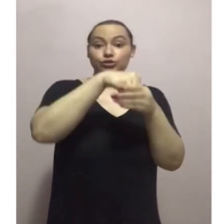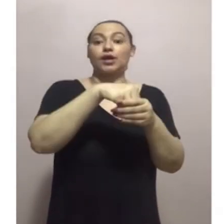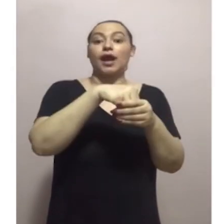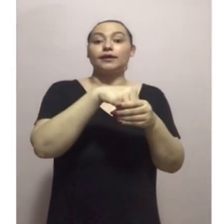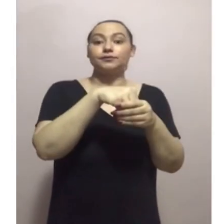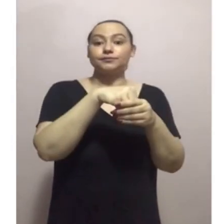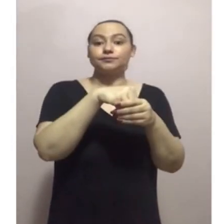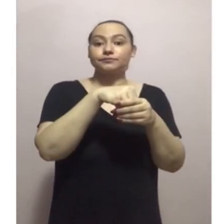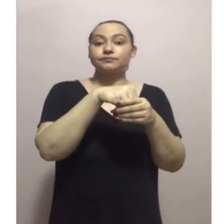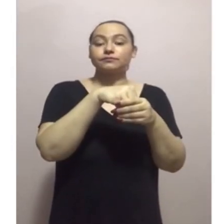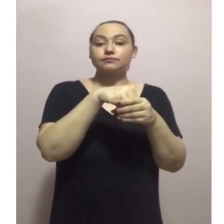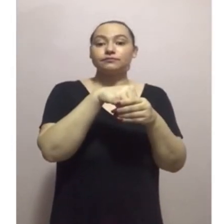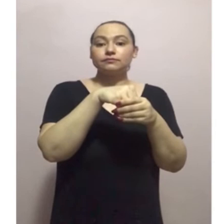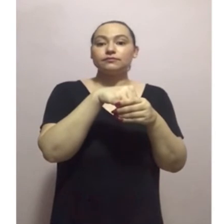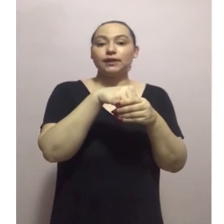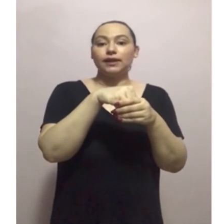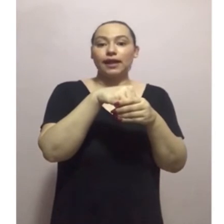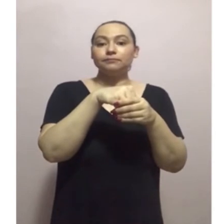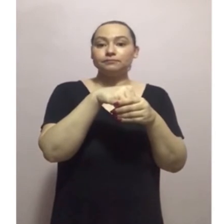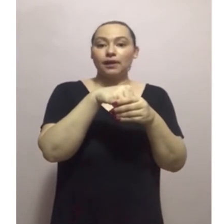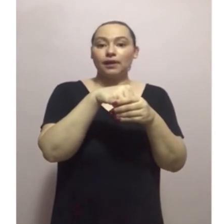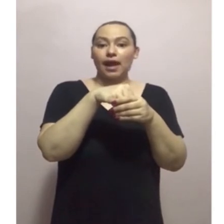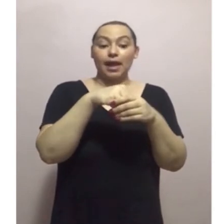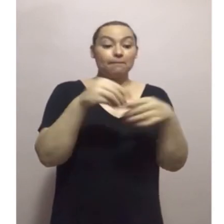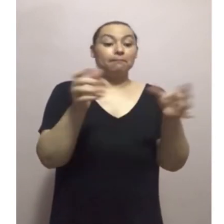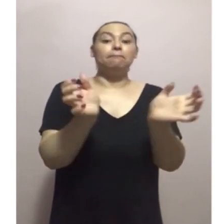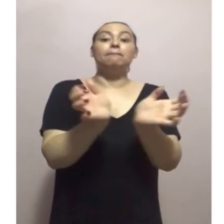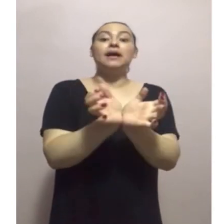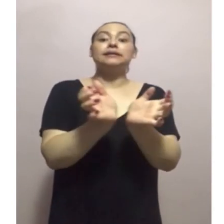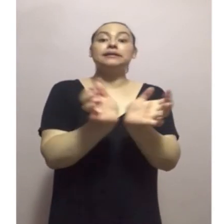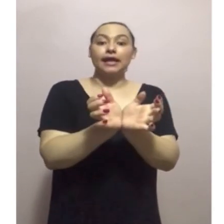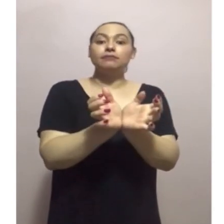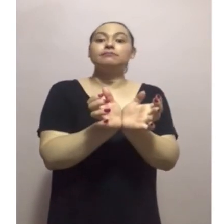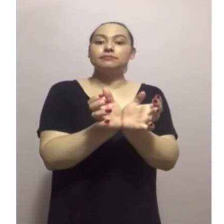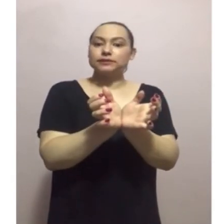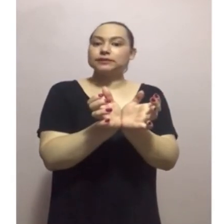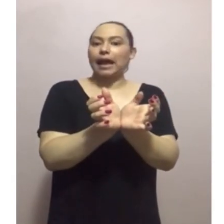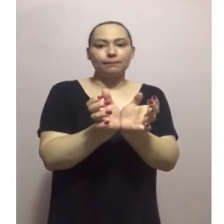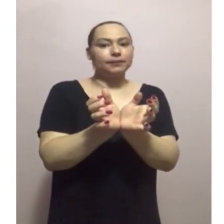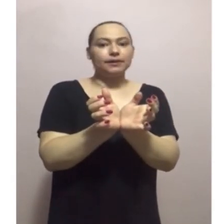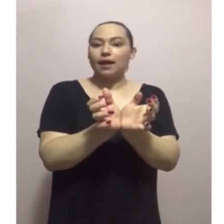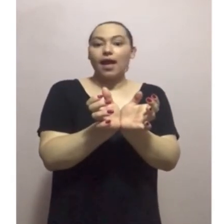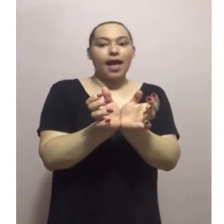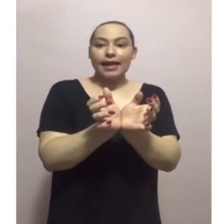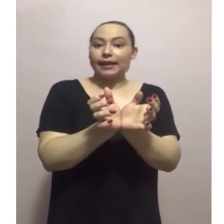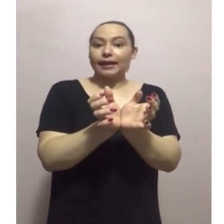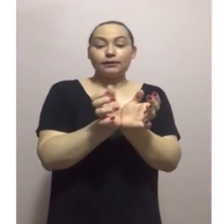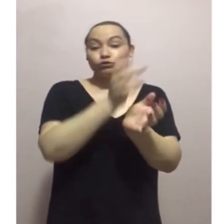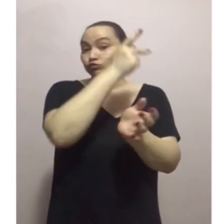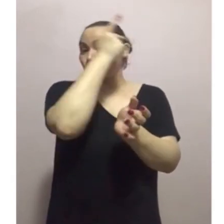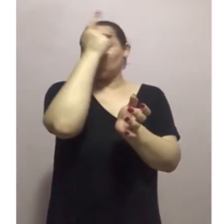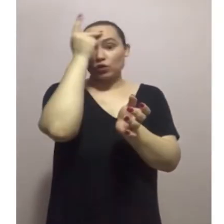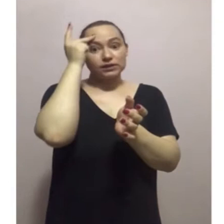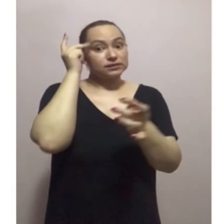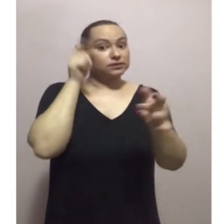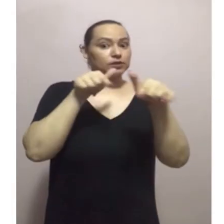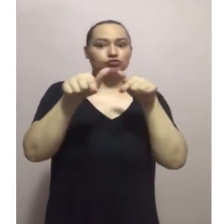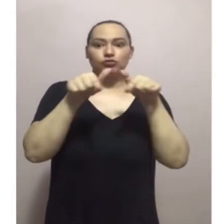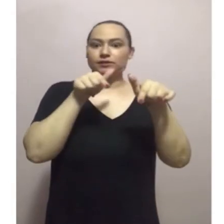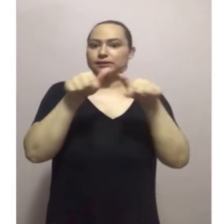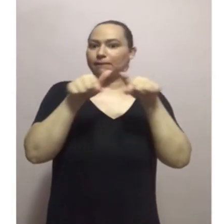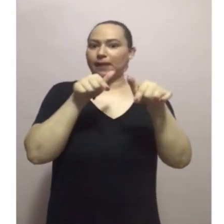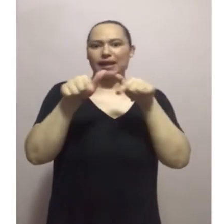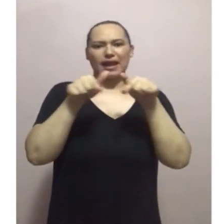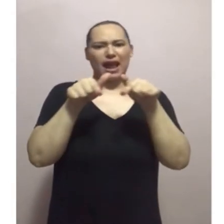assim, a ideia foi manter a equipe o máximo possível, manter a equipe que